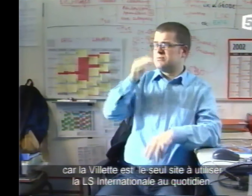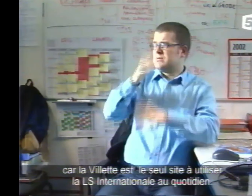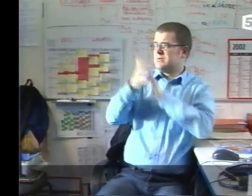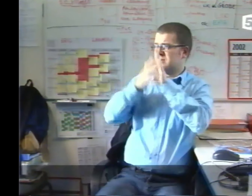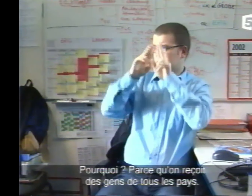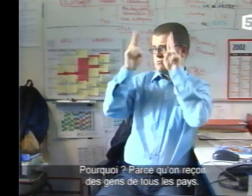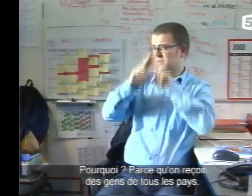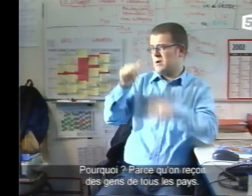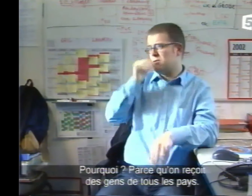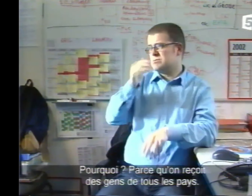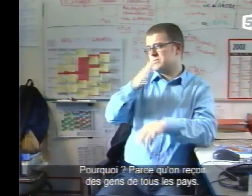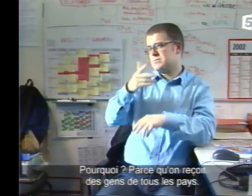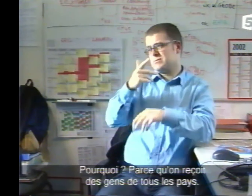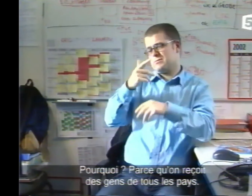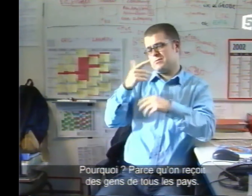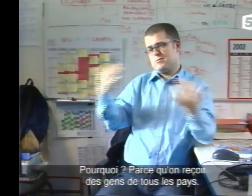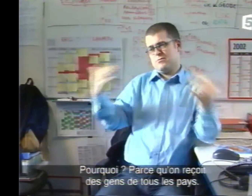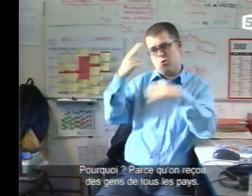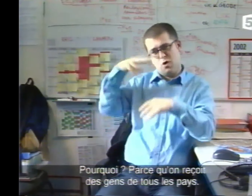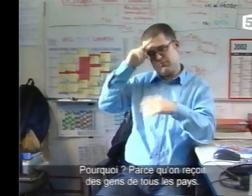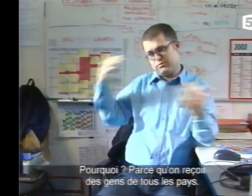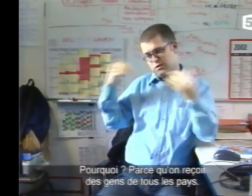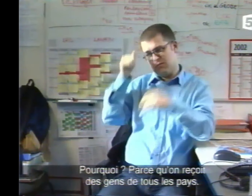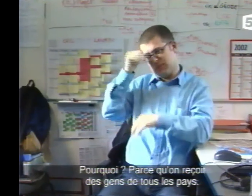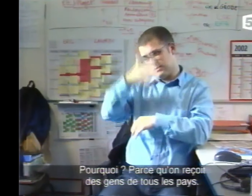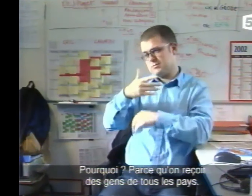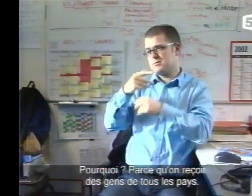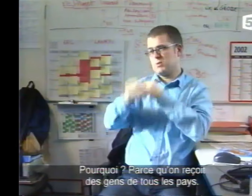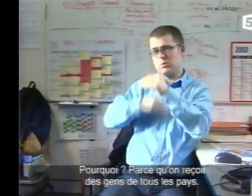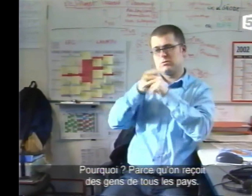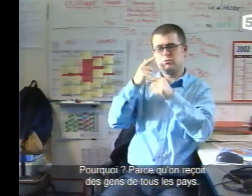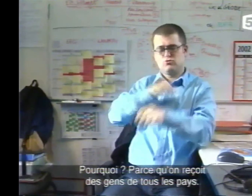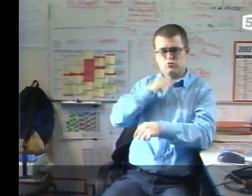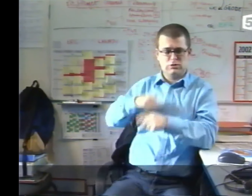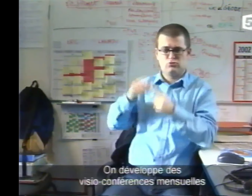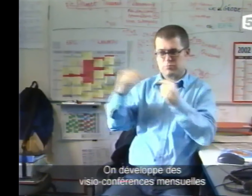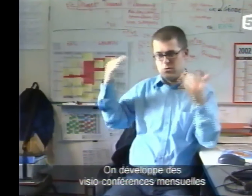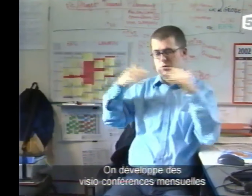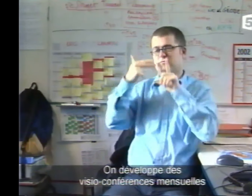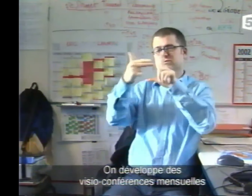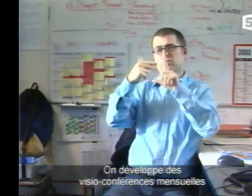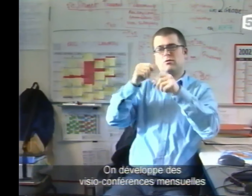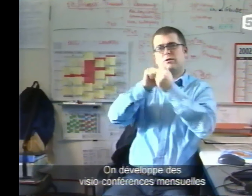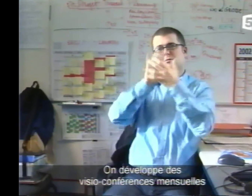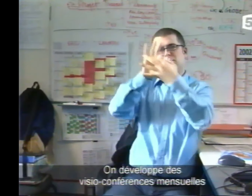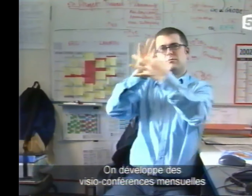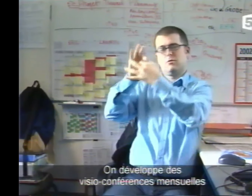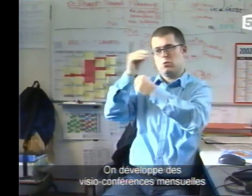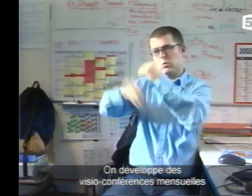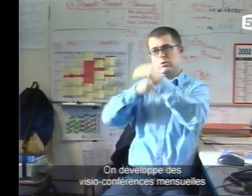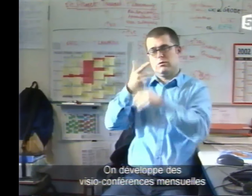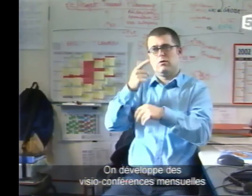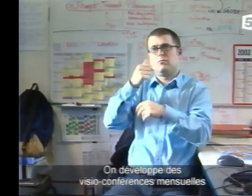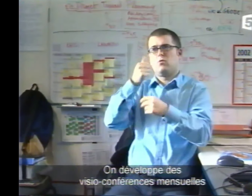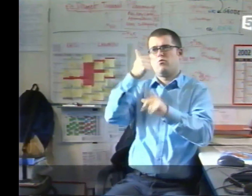Pourquoi ? Eh bien parce que ici, on reçoit des Américains, des Européens, des Chinois, des Japonais, et donc on développe des visioconférences mensuelles